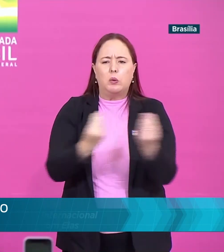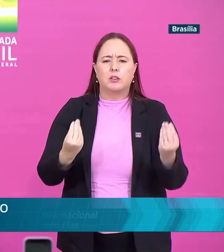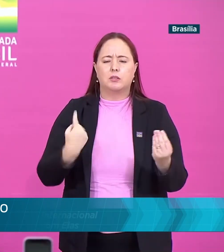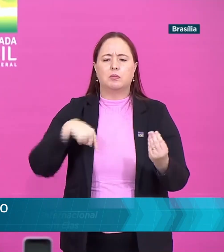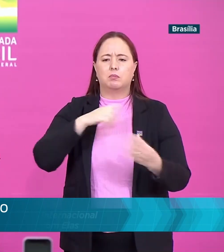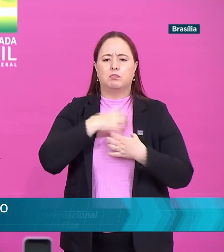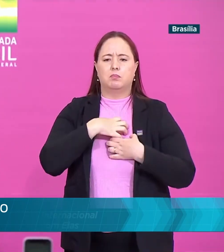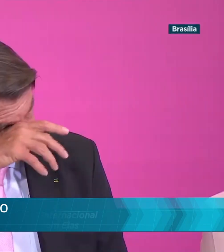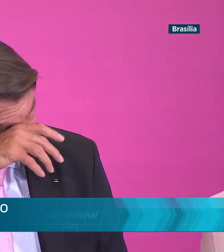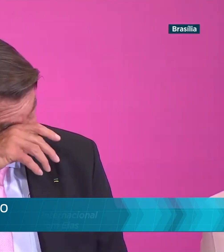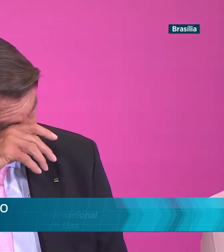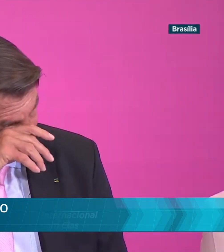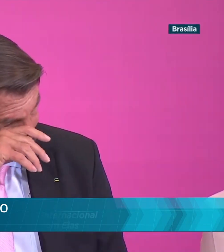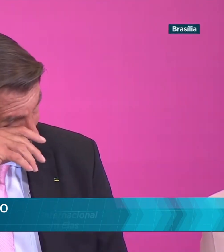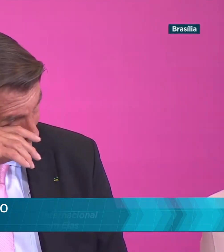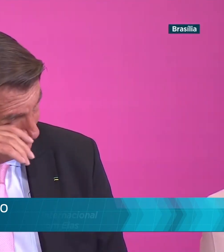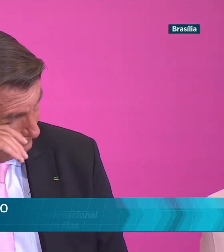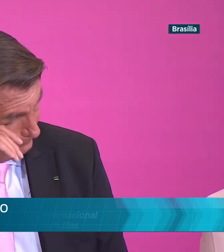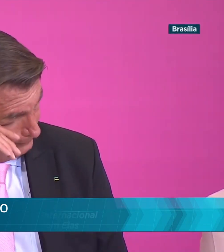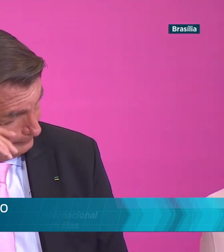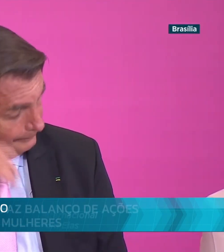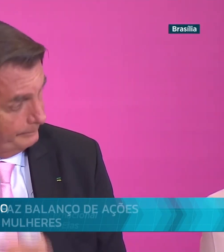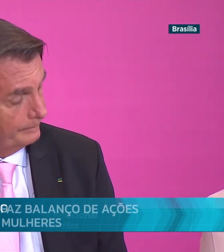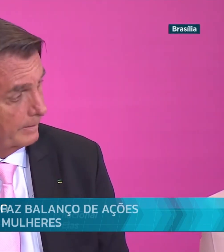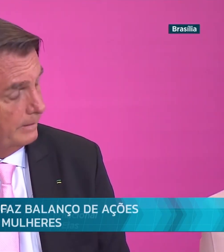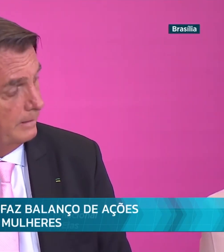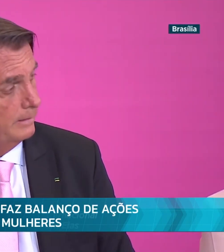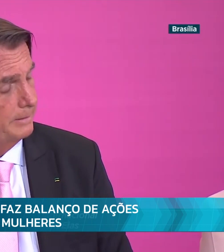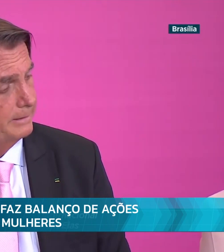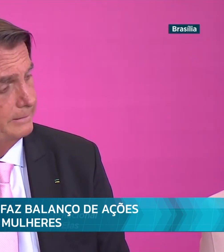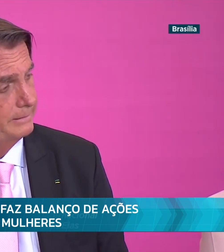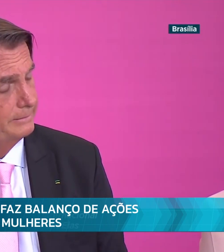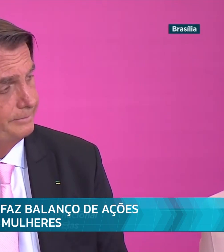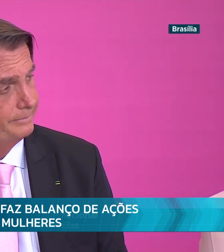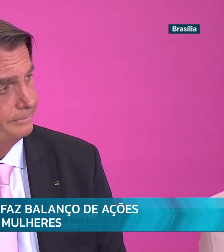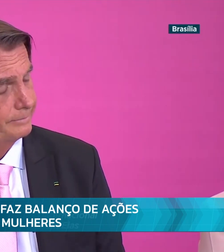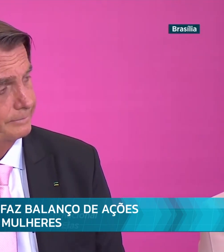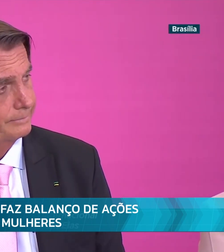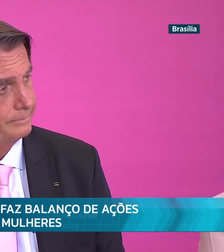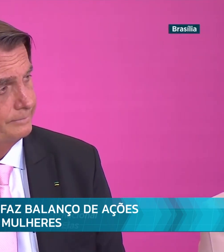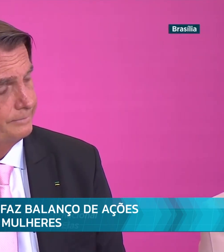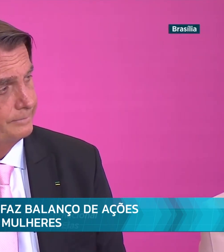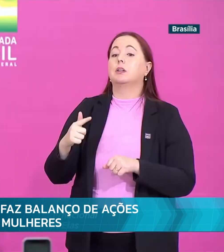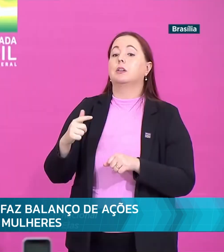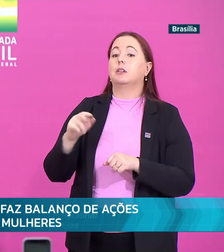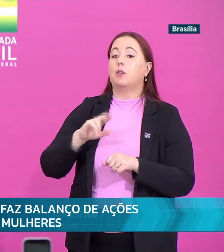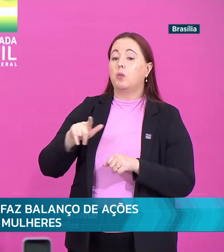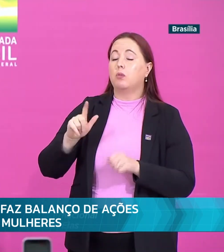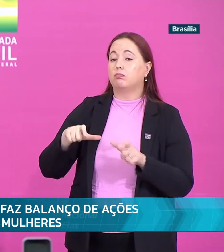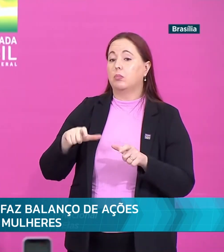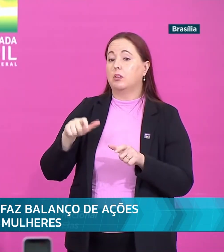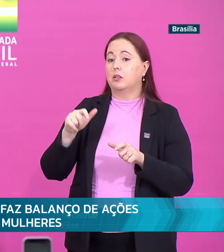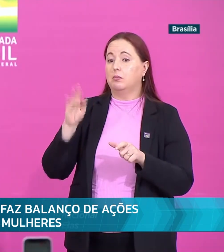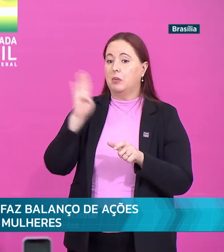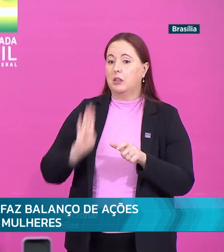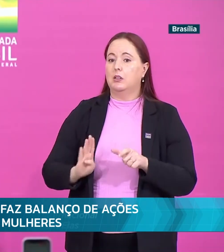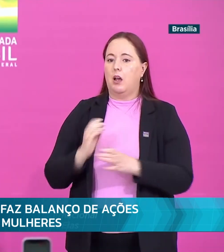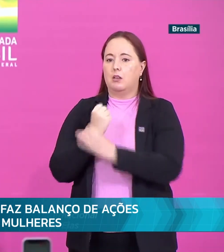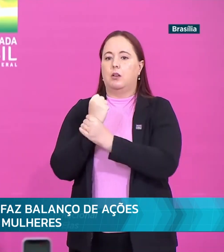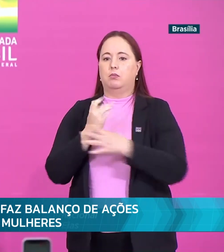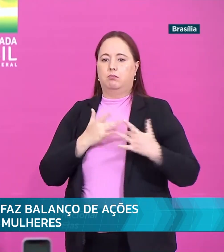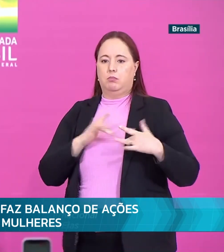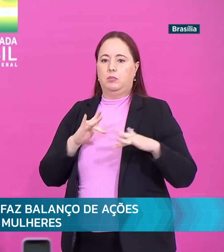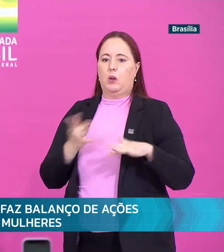fortes. E não vamos descansar enquanto o Brasil não se tornar um lugar mais seguro, solidário